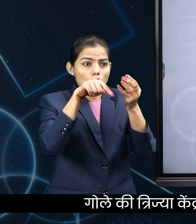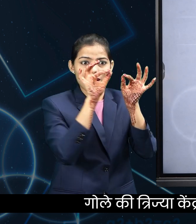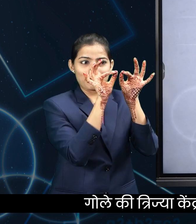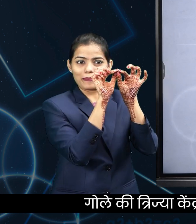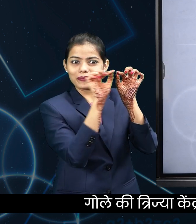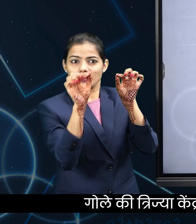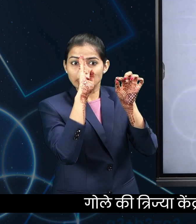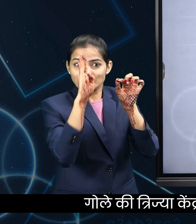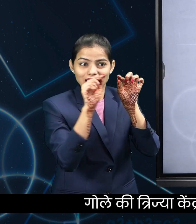है।